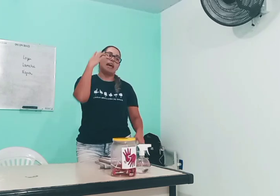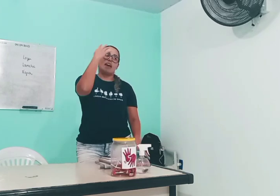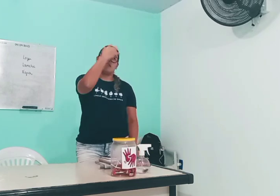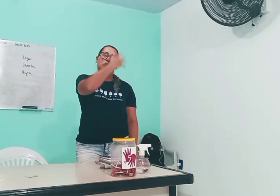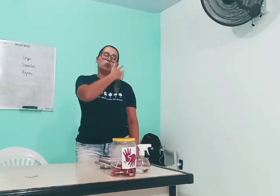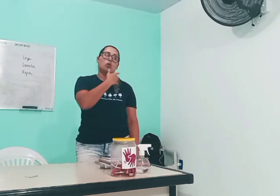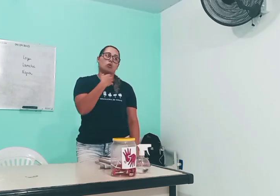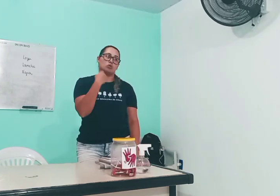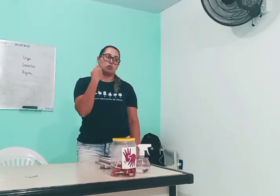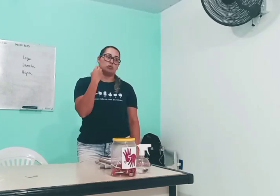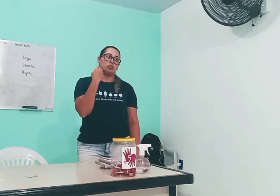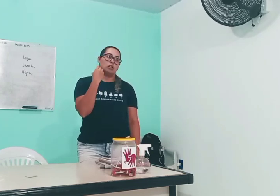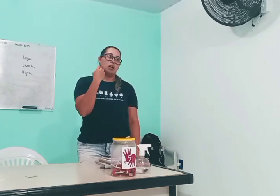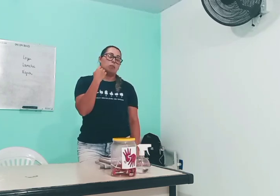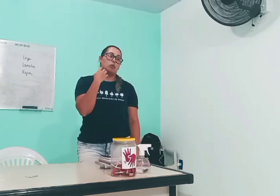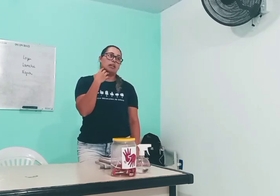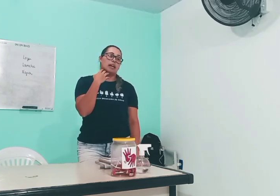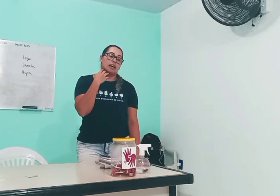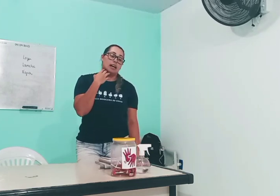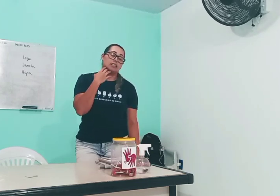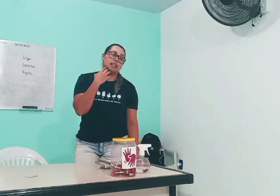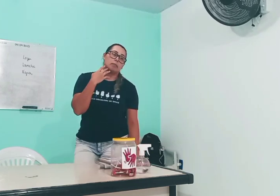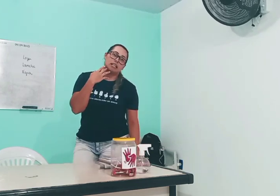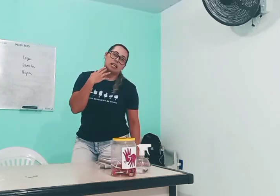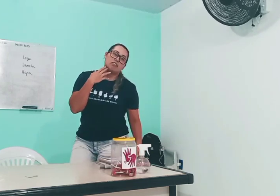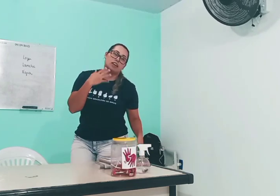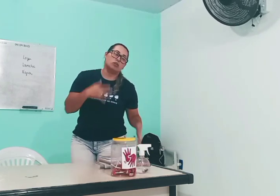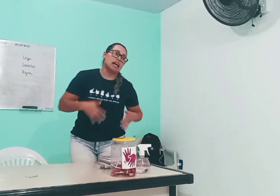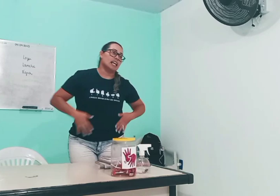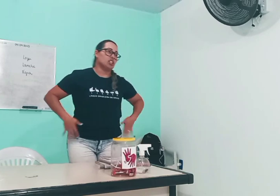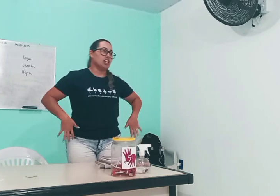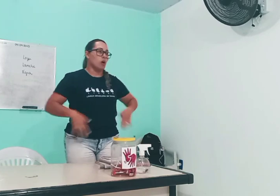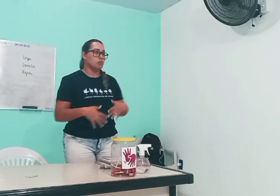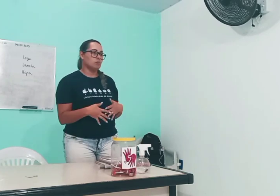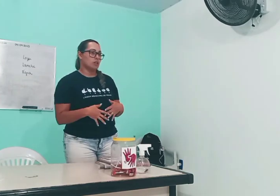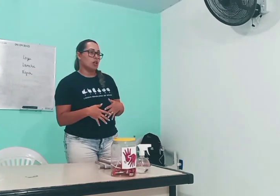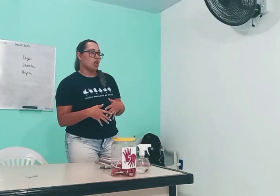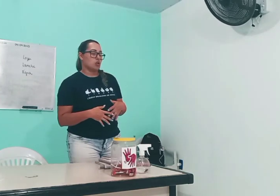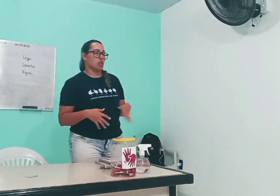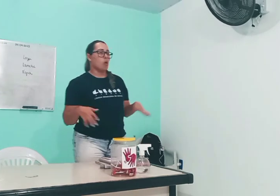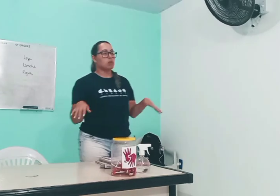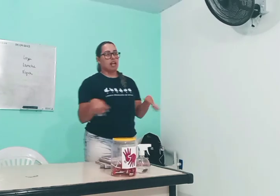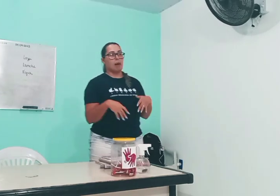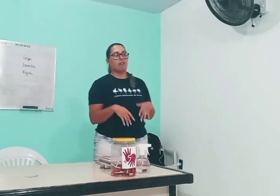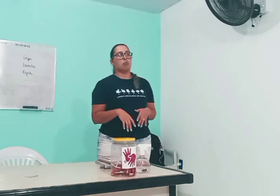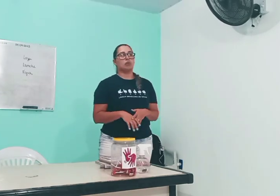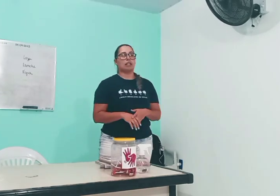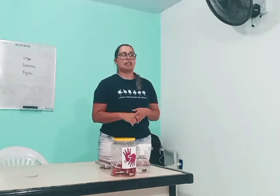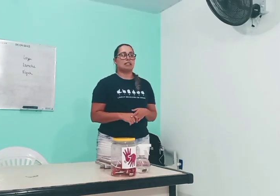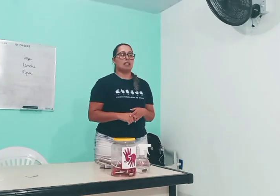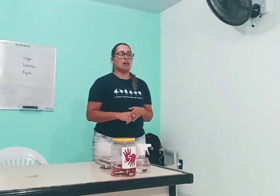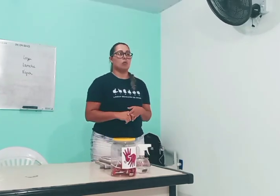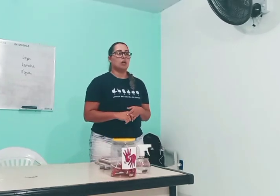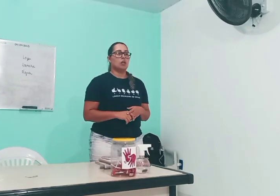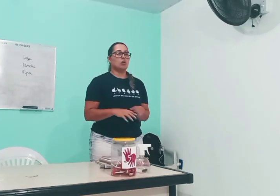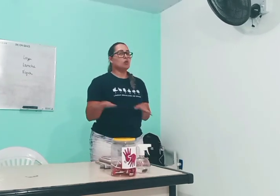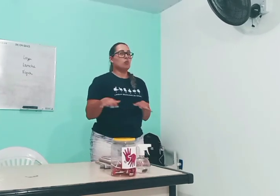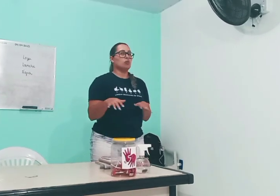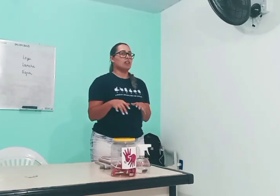é feito no rosto. Porque antigamente era feito na região. Só que como chamava muita atenção, todo mundo ficava